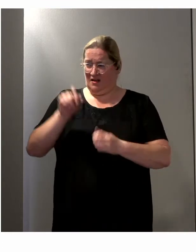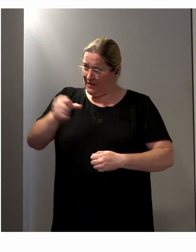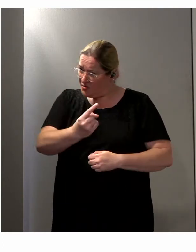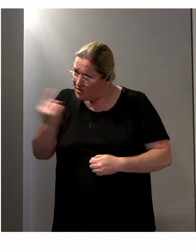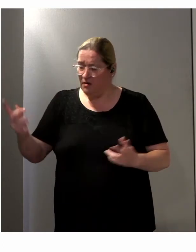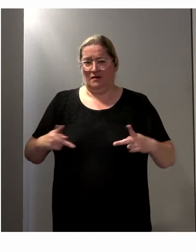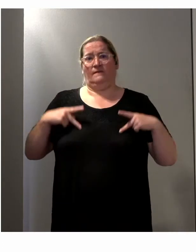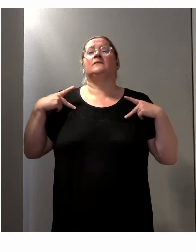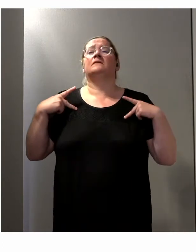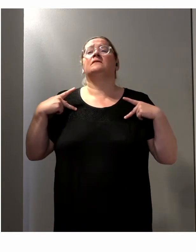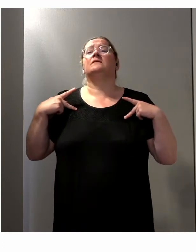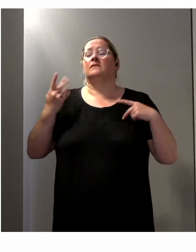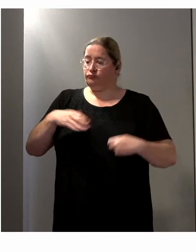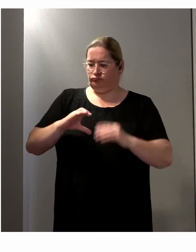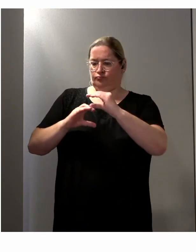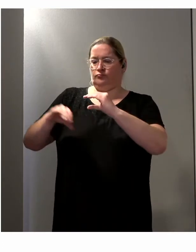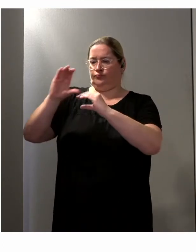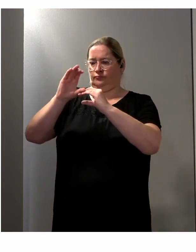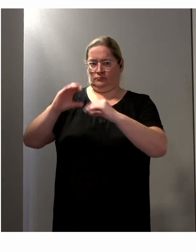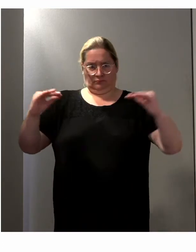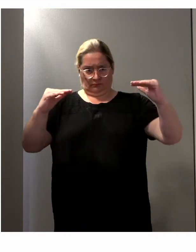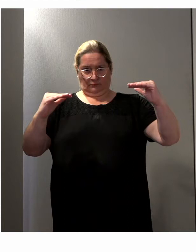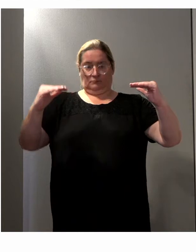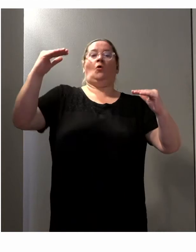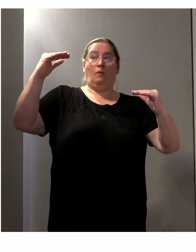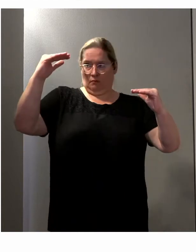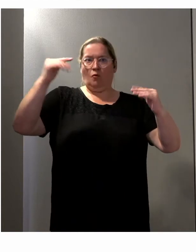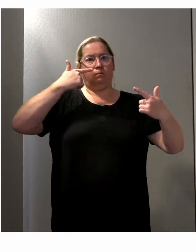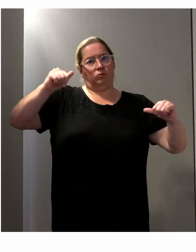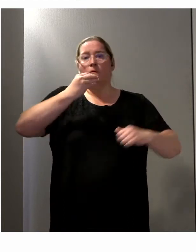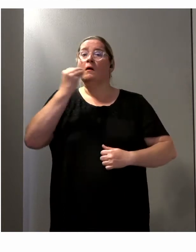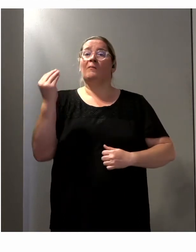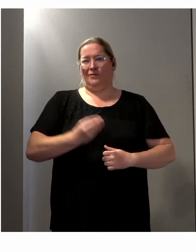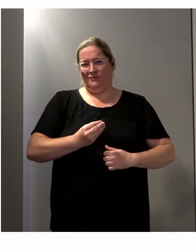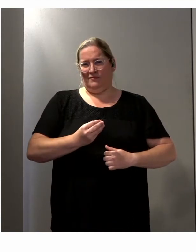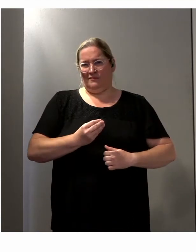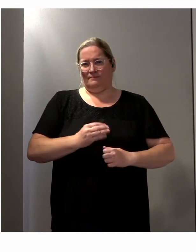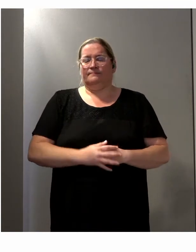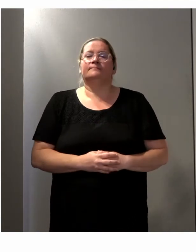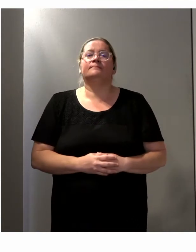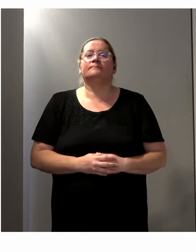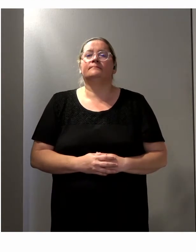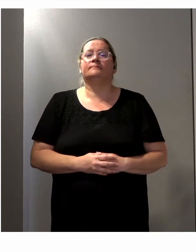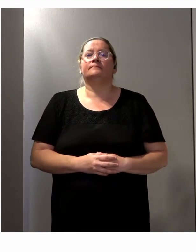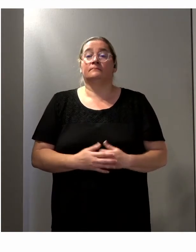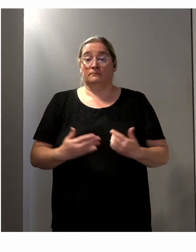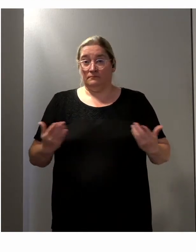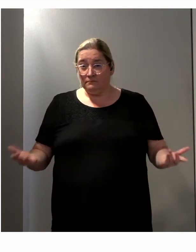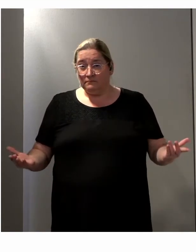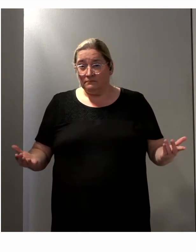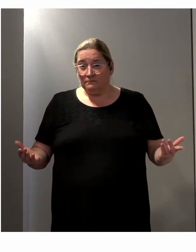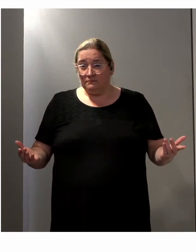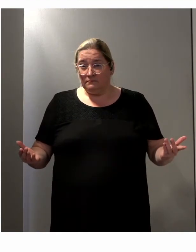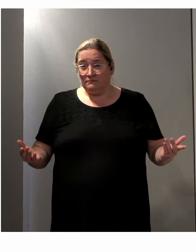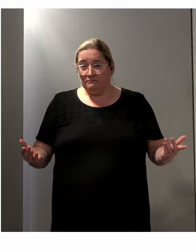personne seule, leur permettent de passer au-dessus assez nettement du seuil de pauvreté tel que je l'ai défini. Est-ce à dire